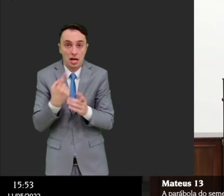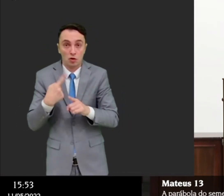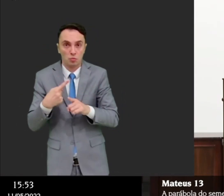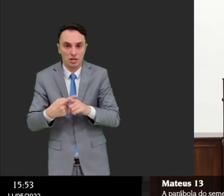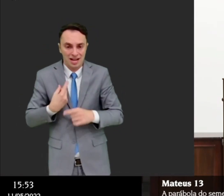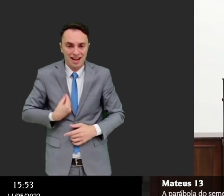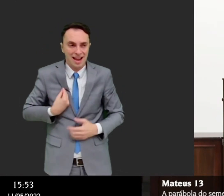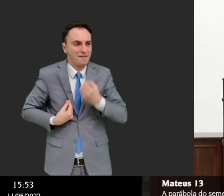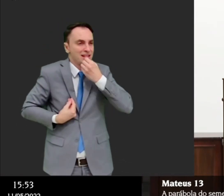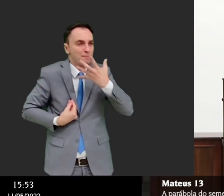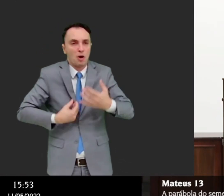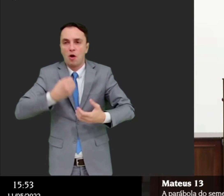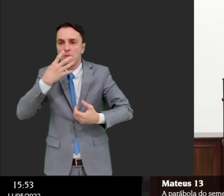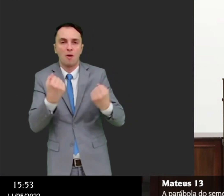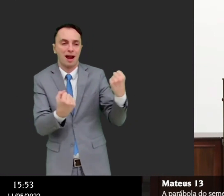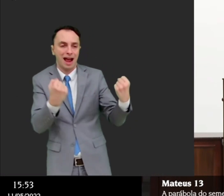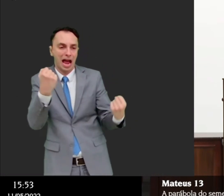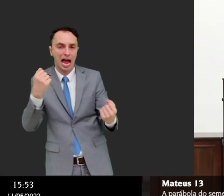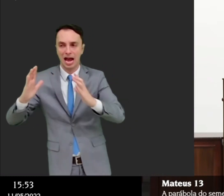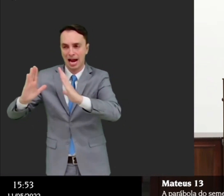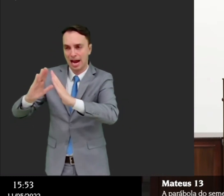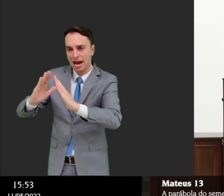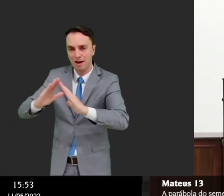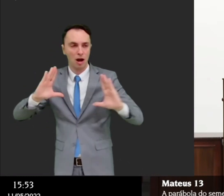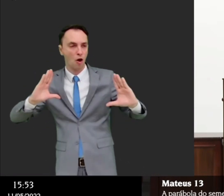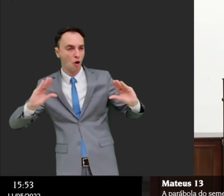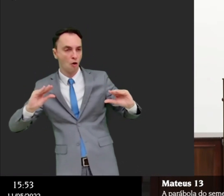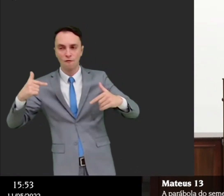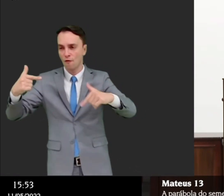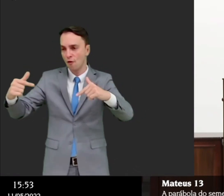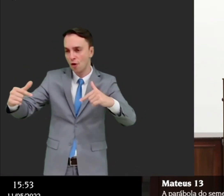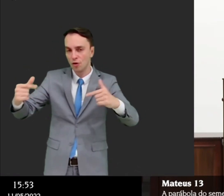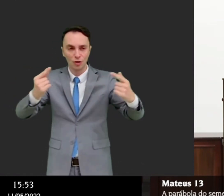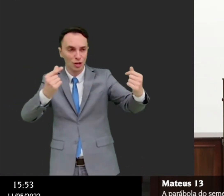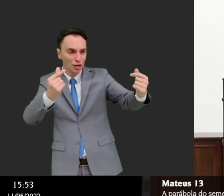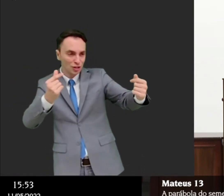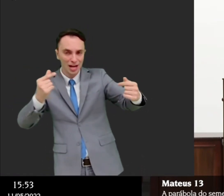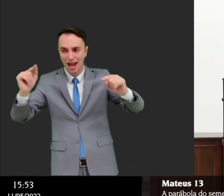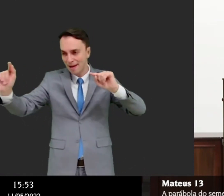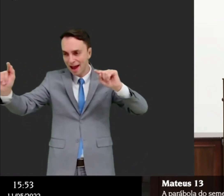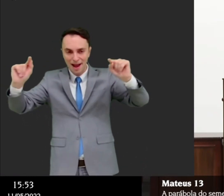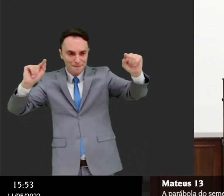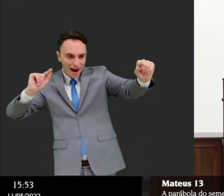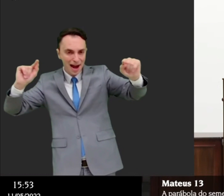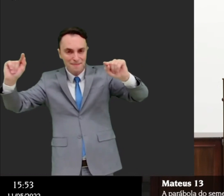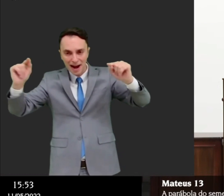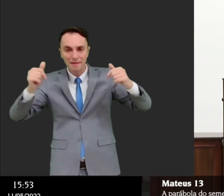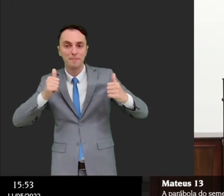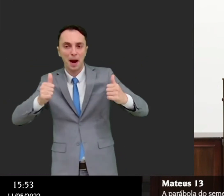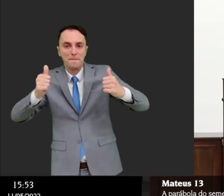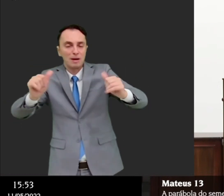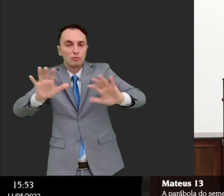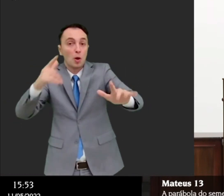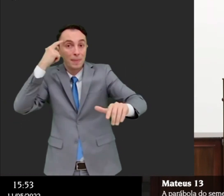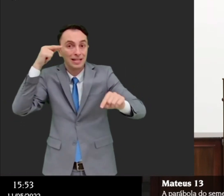pensam no carro, na casa, no bem-estar, no emprego, no dinheiro, na prosperidade.